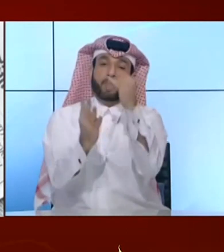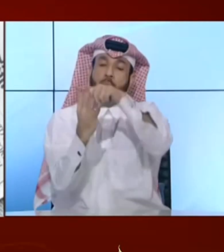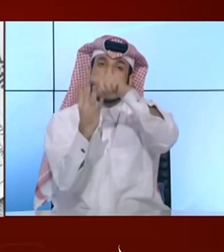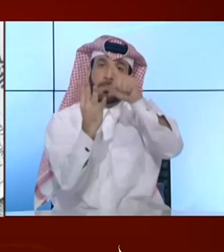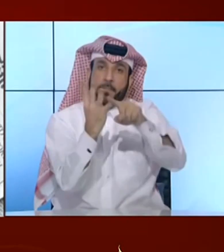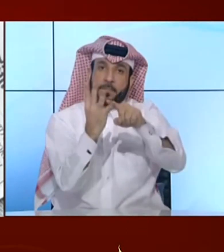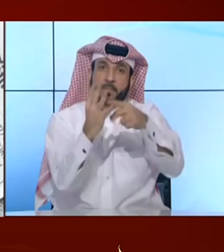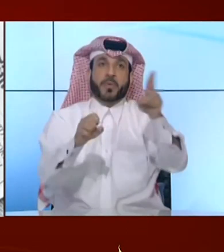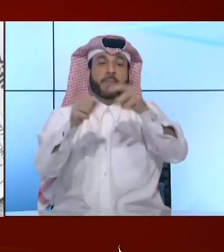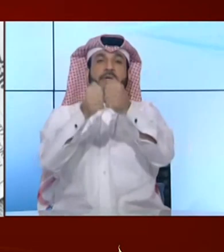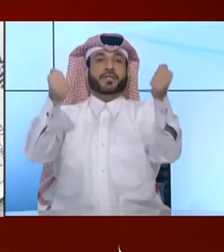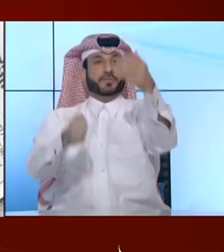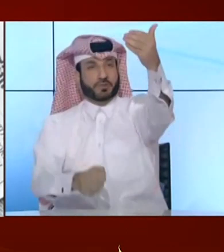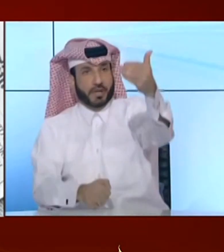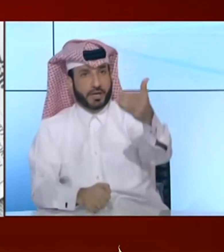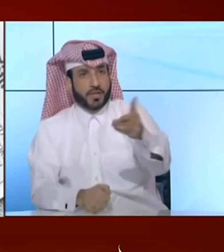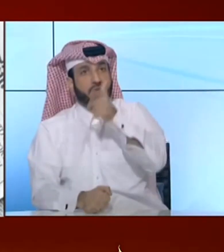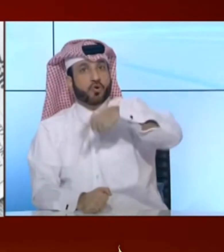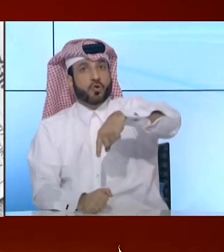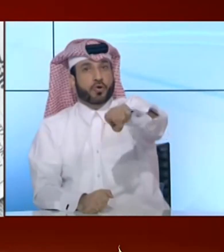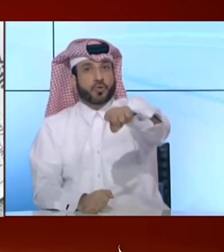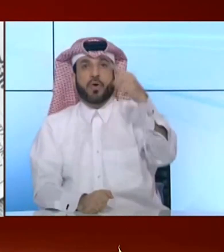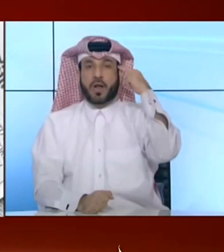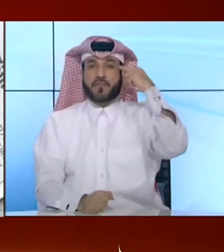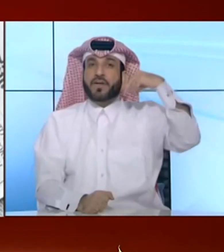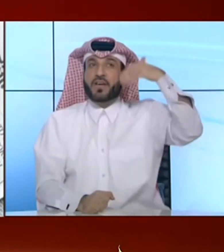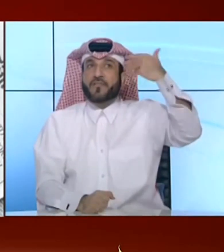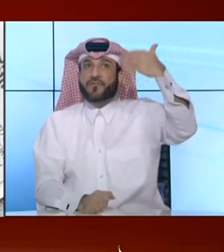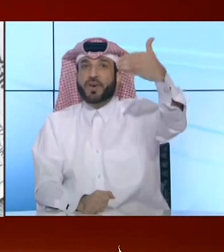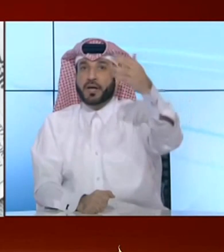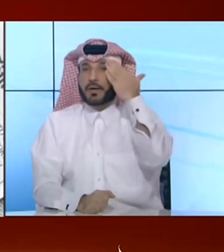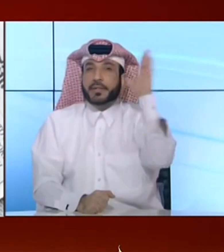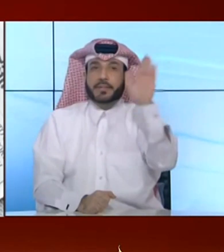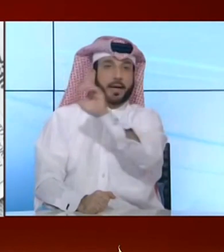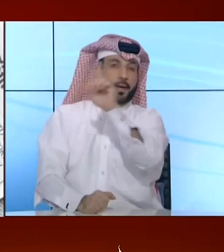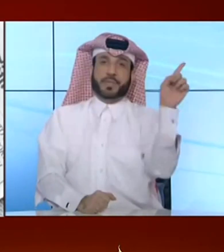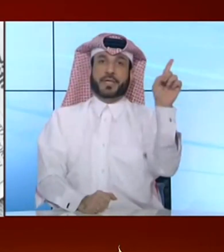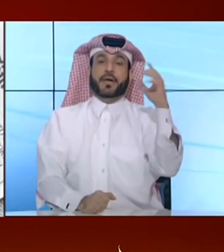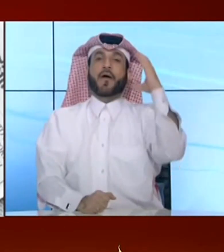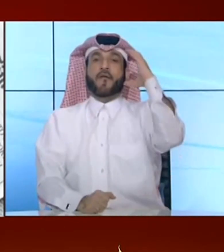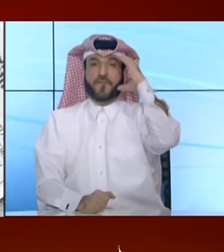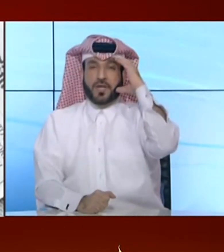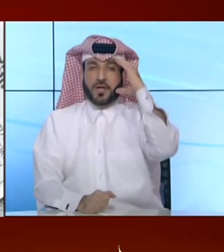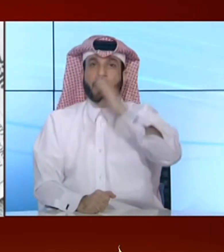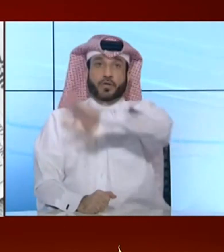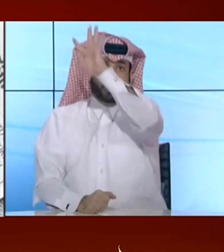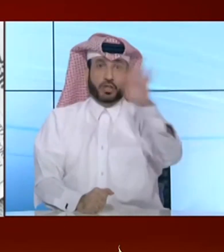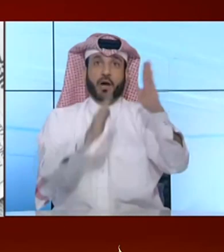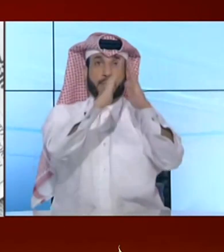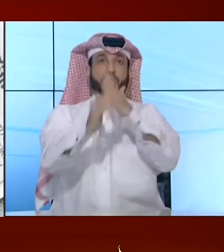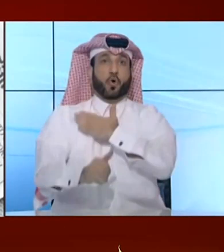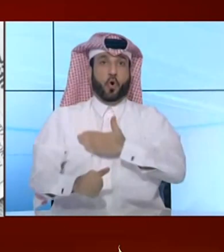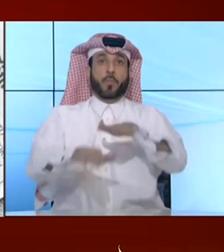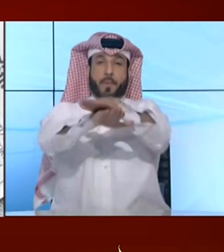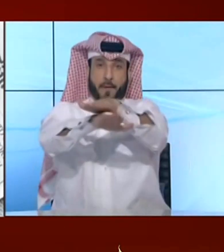الحريه وشددت الصحيفه على ان تلك التطلعات لن تذهب بعيدا واذا كان المصريون يريدون الاستقرار